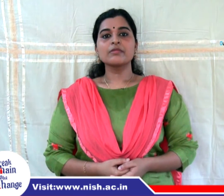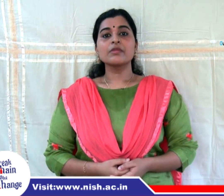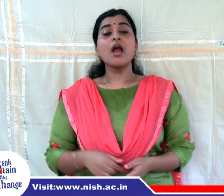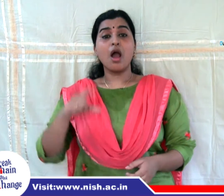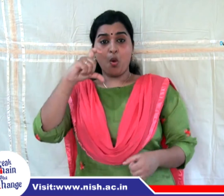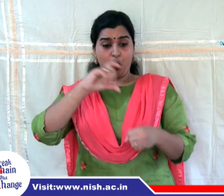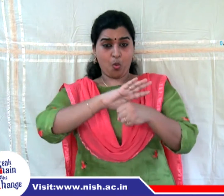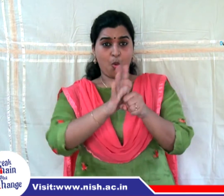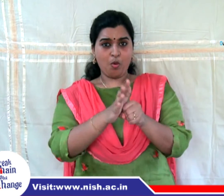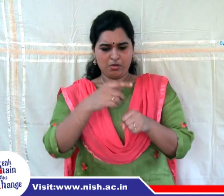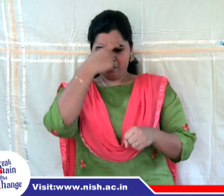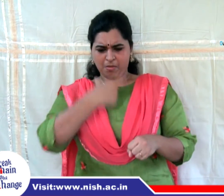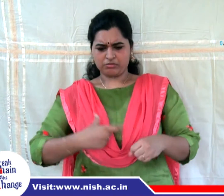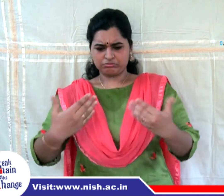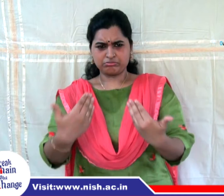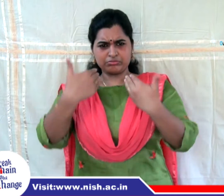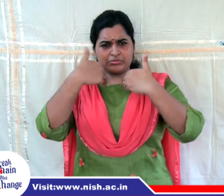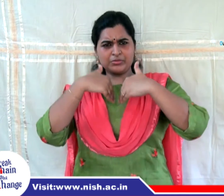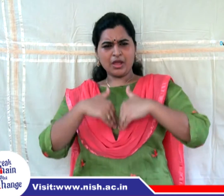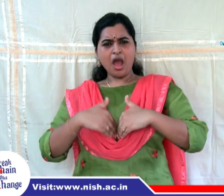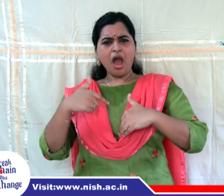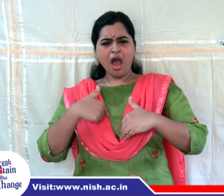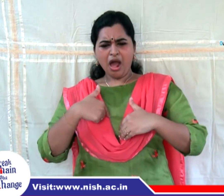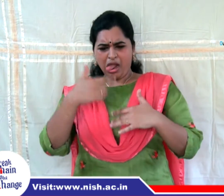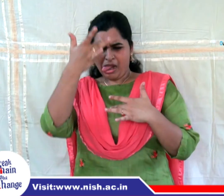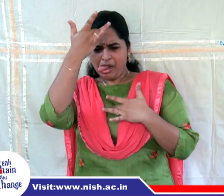രോഗാണു ശരീരത്തിലെത്തി രോഗലക്ഷണം കണ്ടു തുടങ്ങാൻ ഏതാണ്ട്